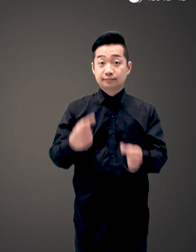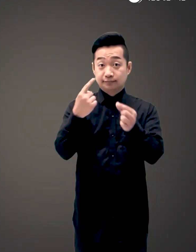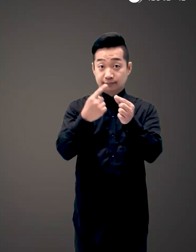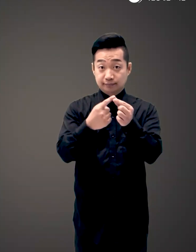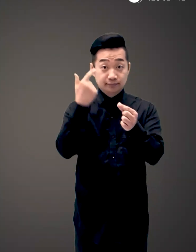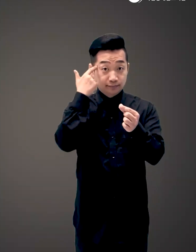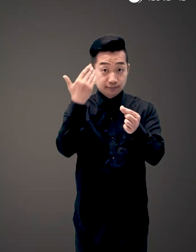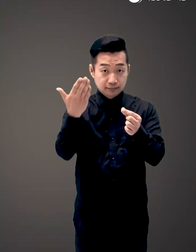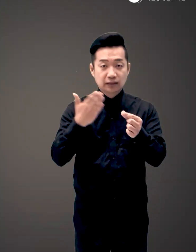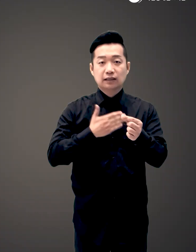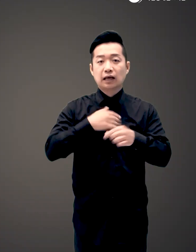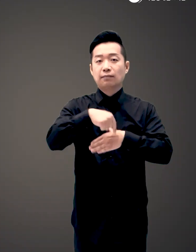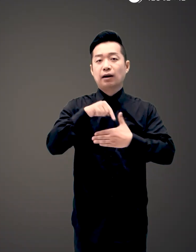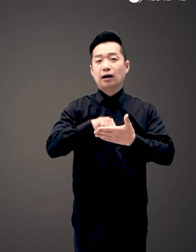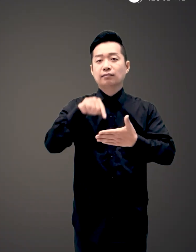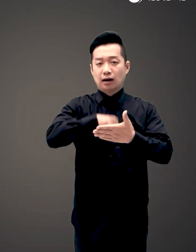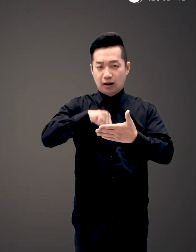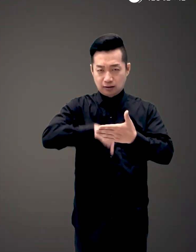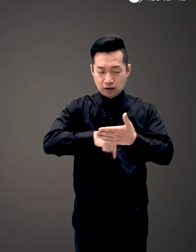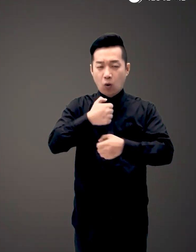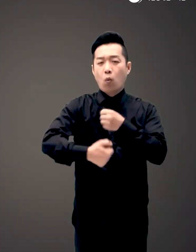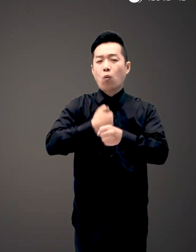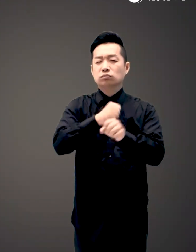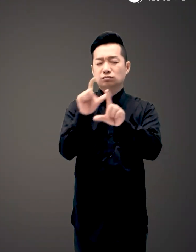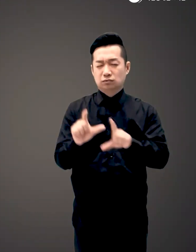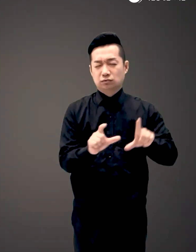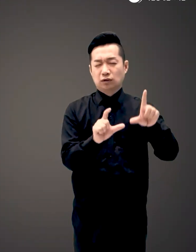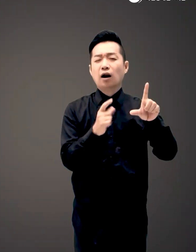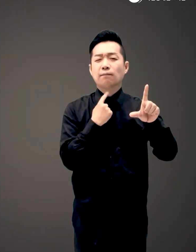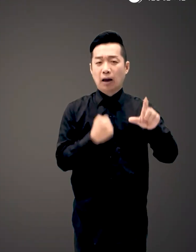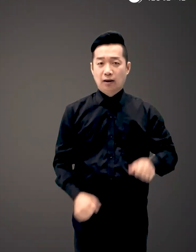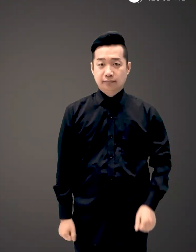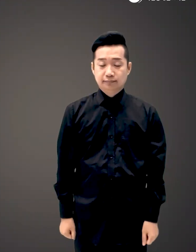첫 번째, 내 마음속에 50년을 살았습니다.